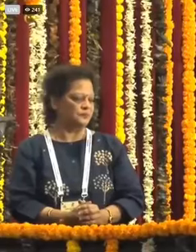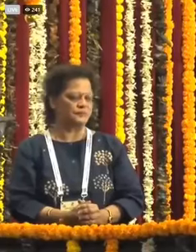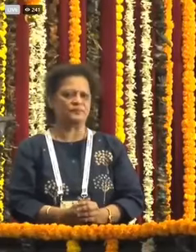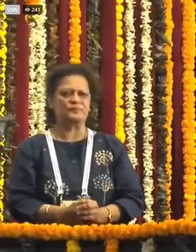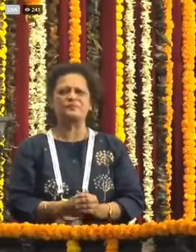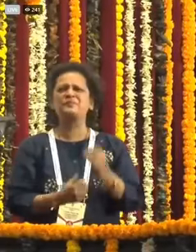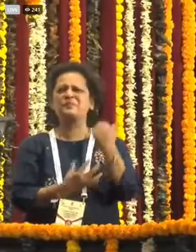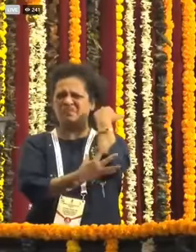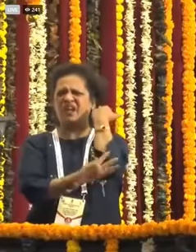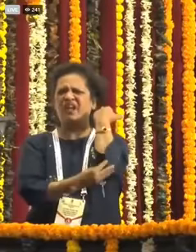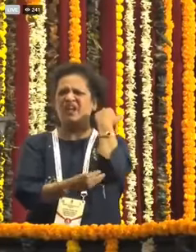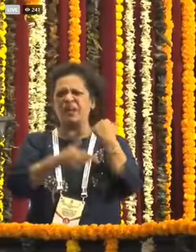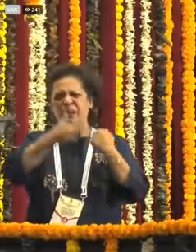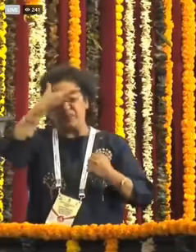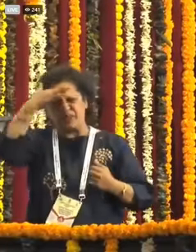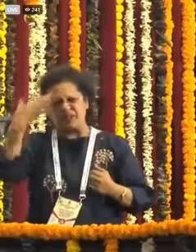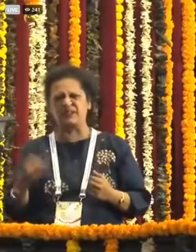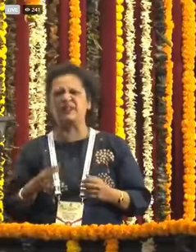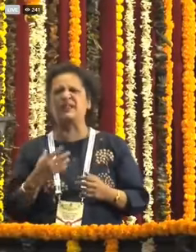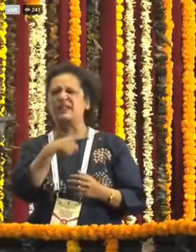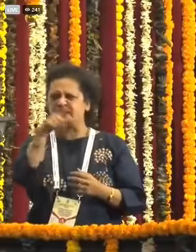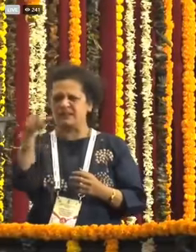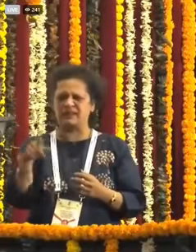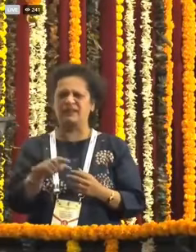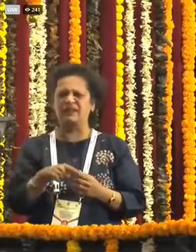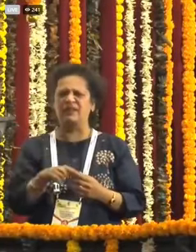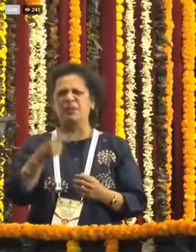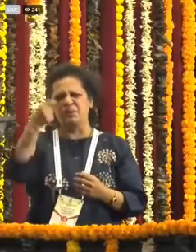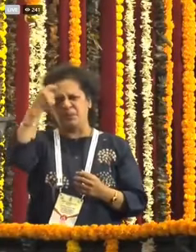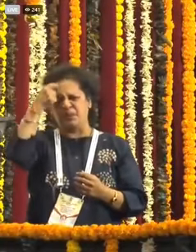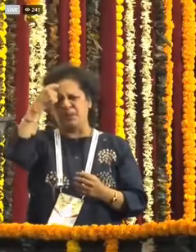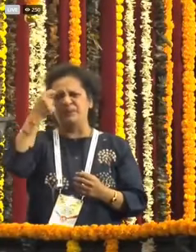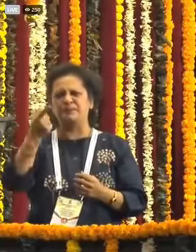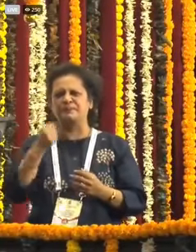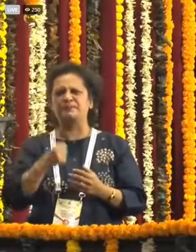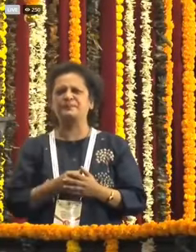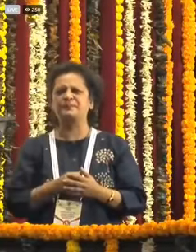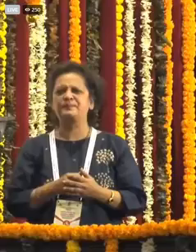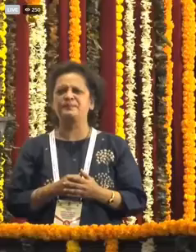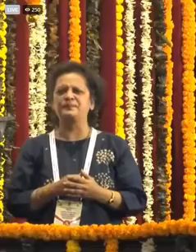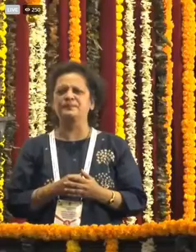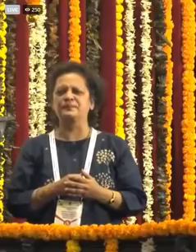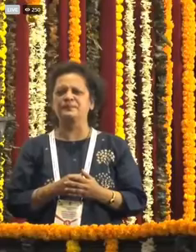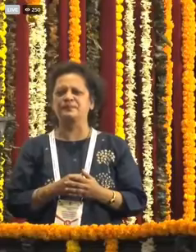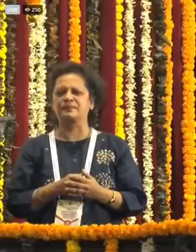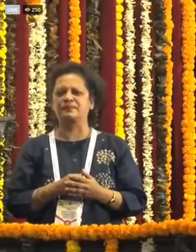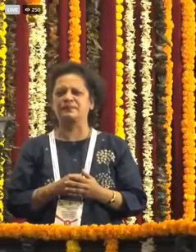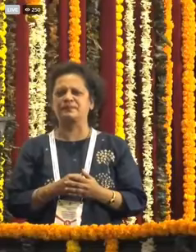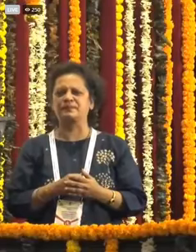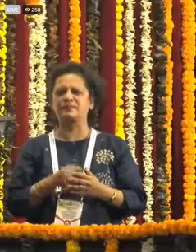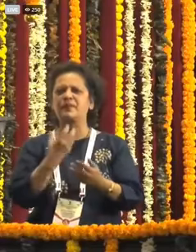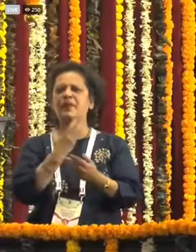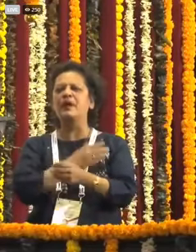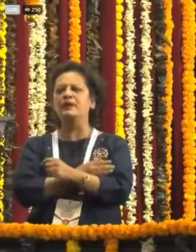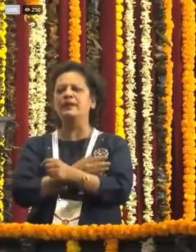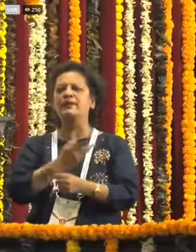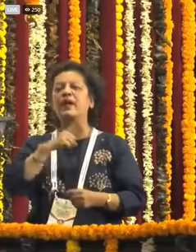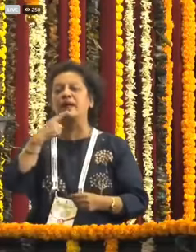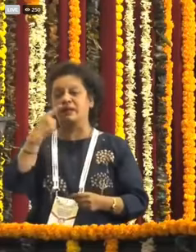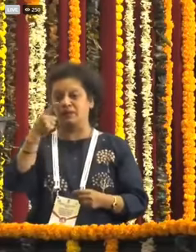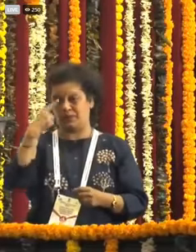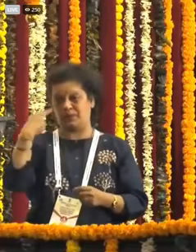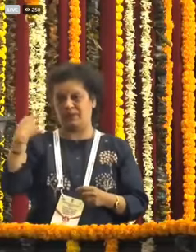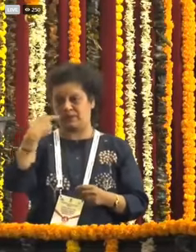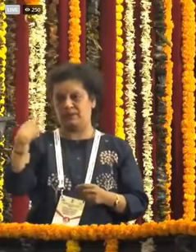गोर गरीब दुर्बल कष्टकरी या सगळ्या अडीअडचणीतल्या या सर्व दिव्यांग बांधव